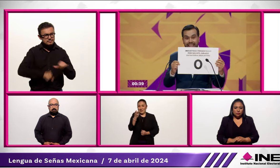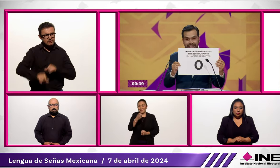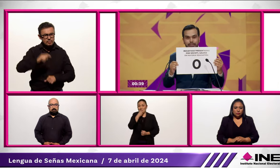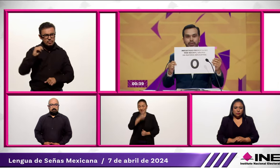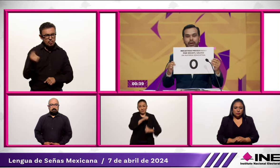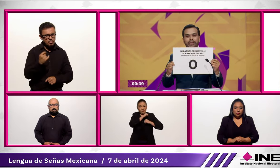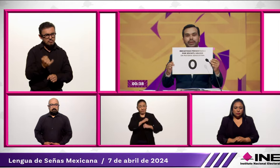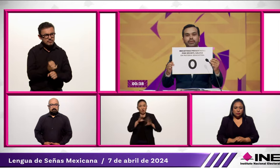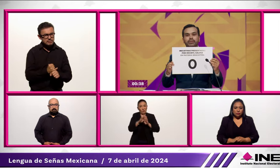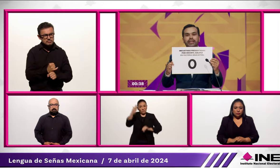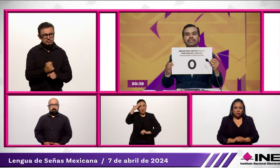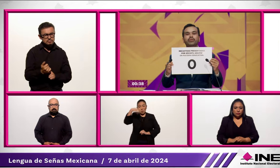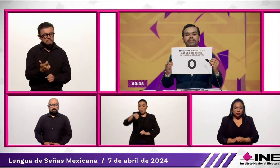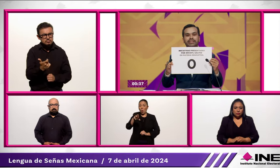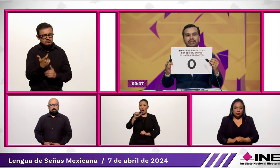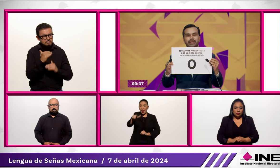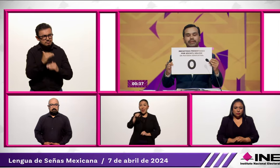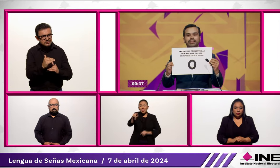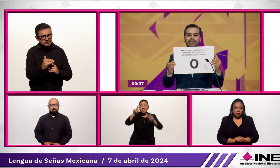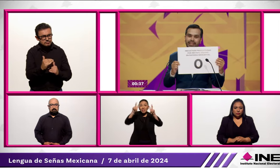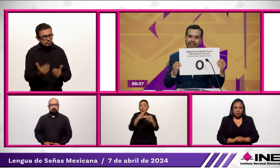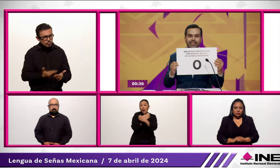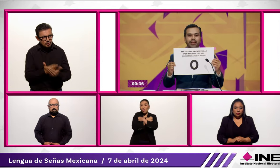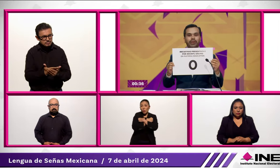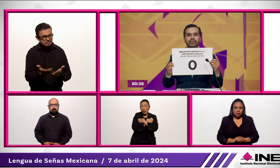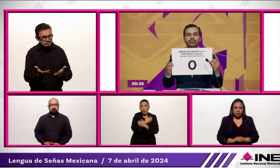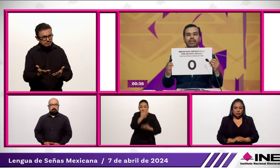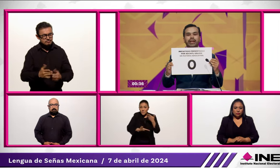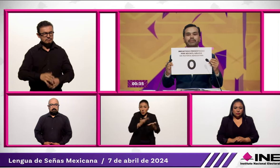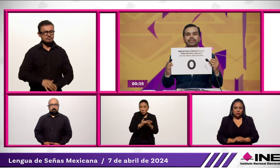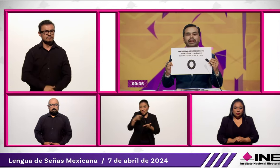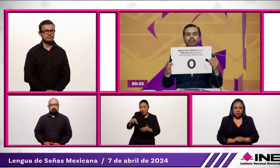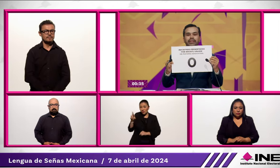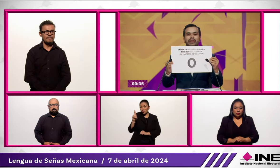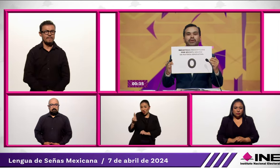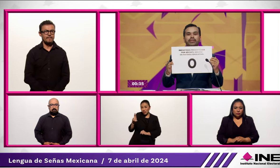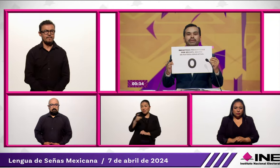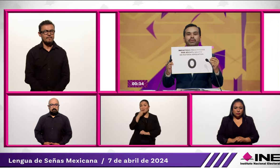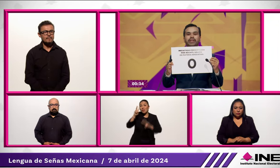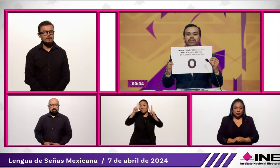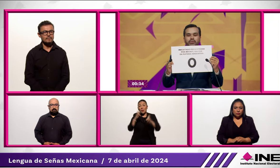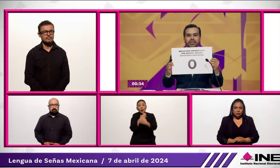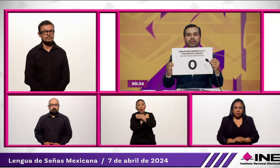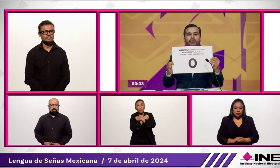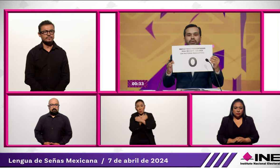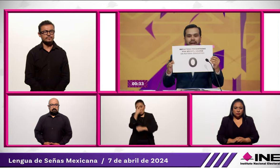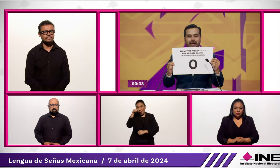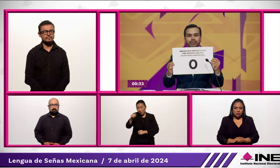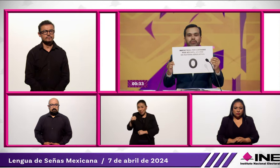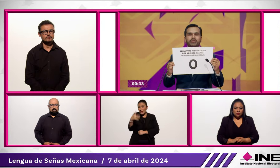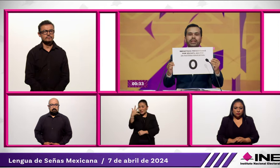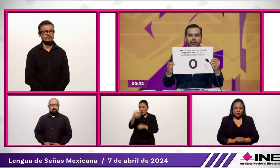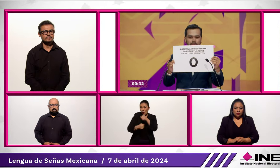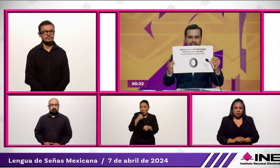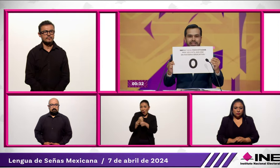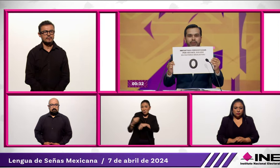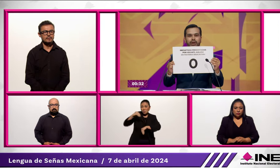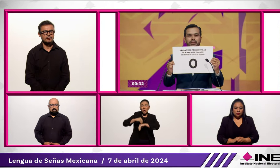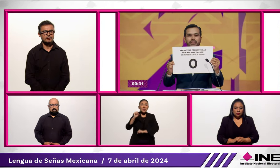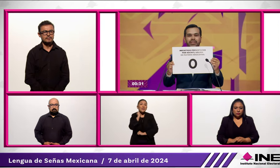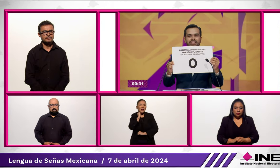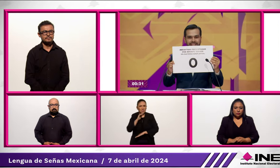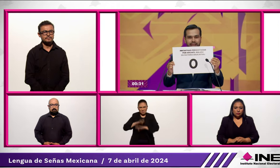autoridad moral, en el tema educativo, estas son las iniciativas de la senadora Xochitl Gálvez en materia educativa durante sus 5 años como senadora.